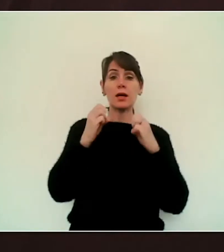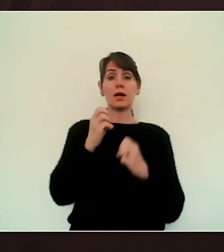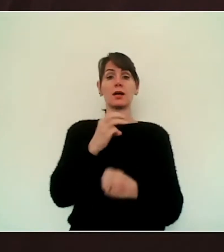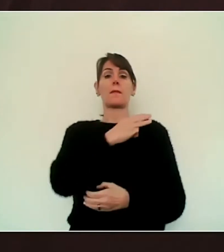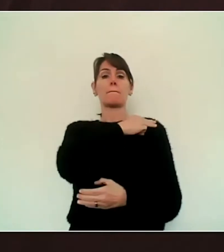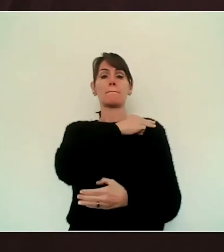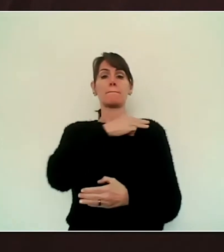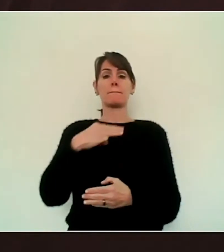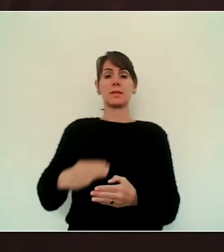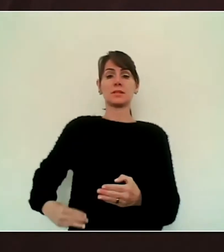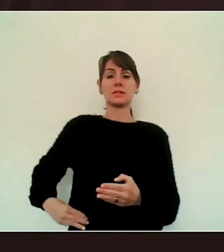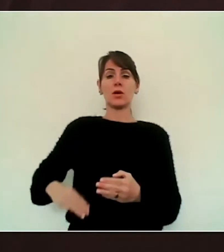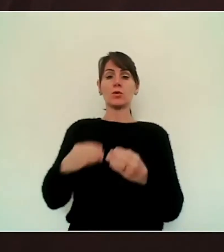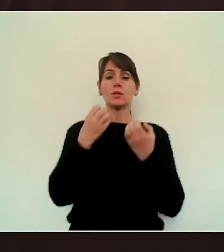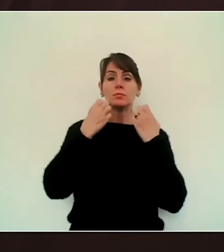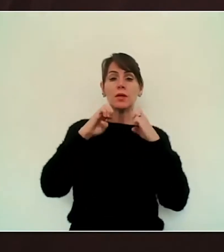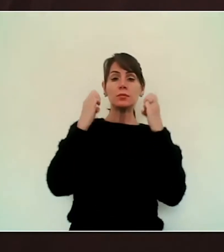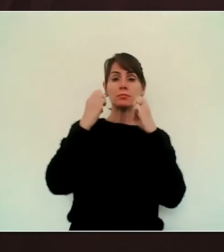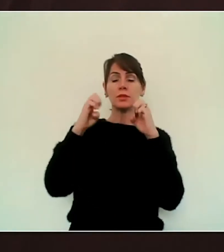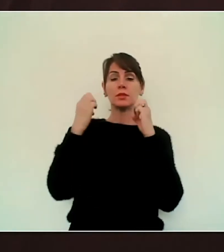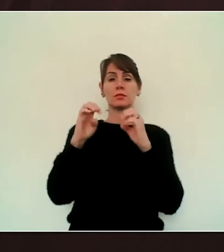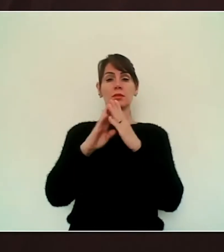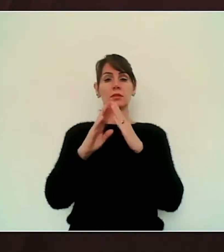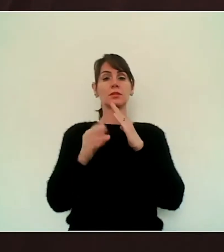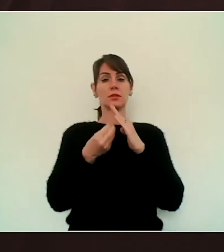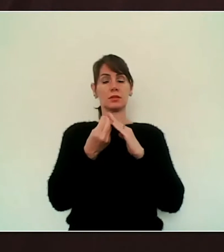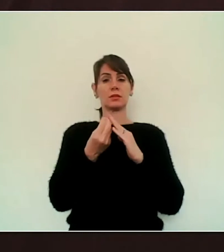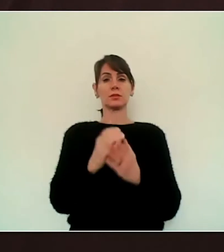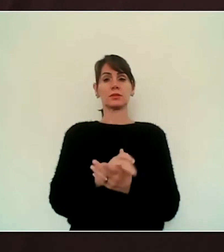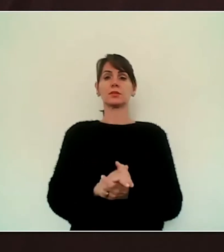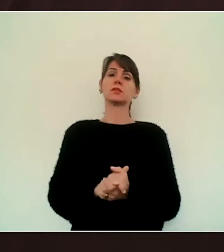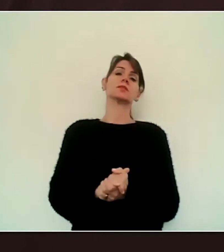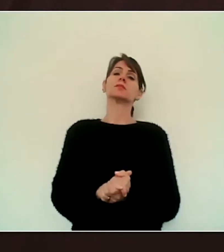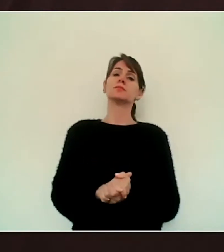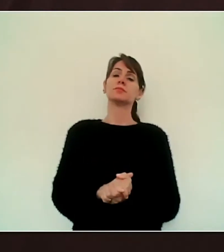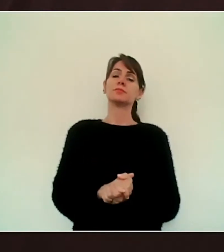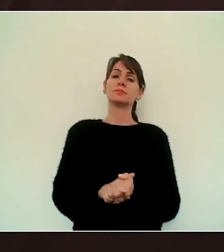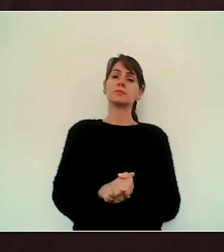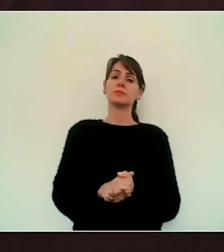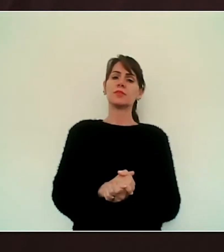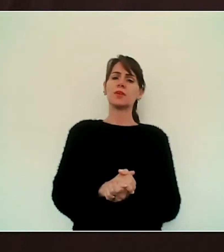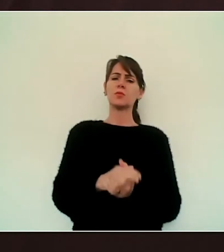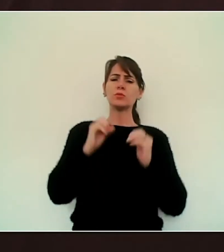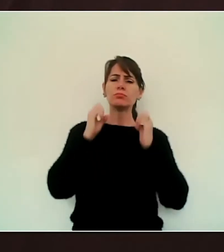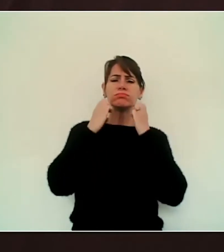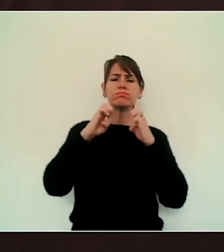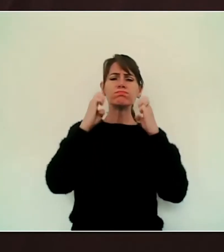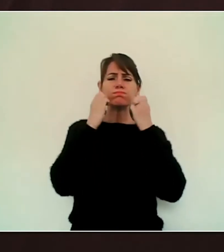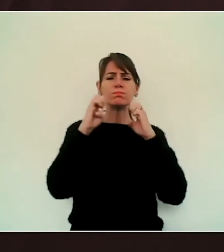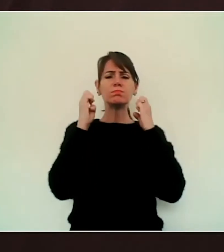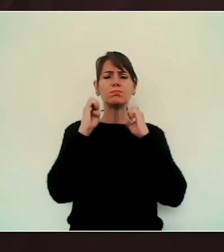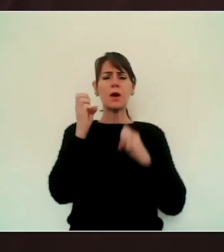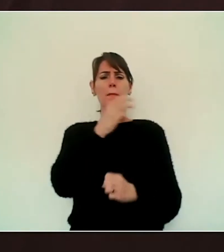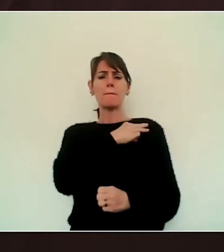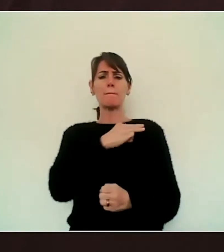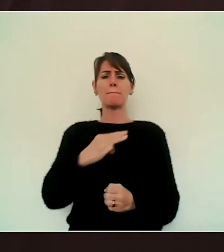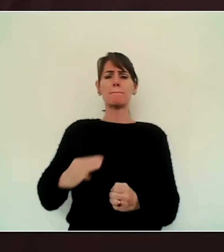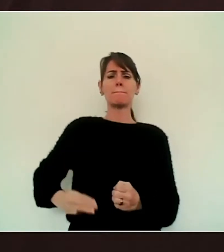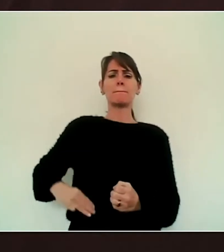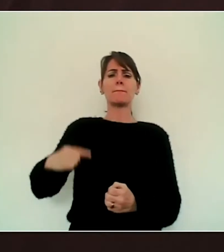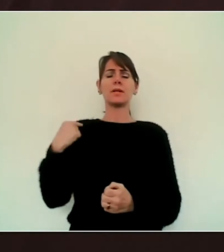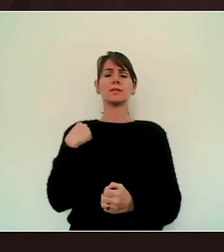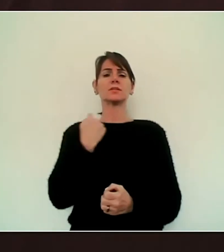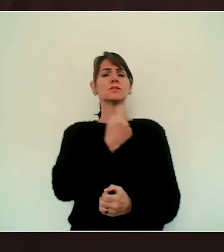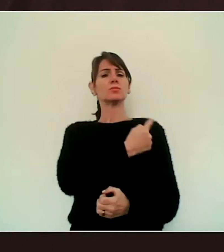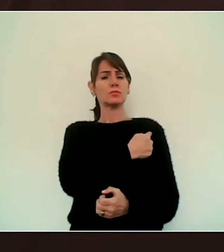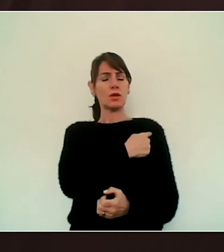pregar o evangelho, isso está em Marcos 16, certo? Nós precisamos sair, irmãos, e pregar o evangelho, é a nossa missão.